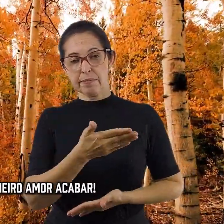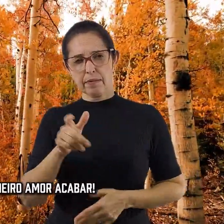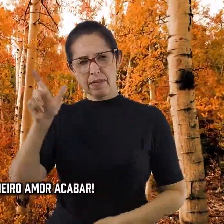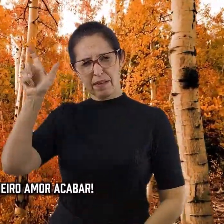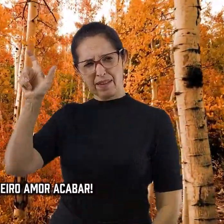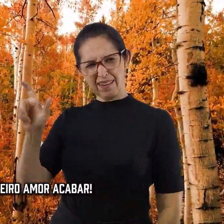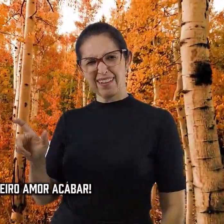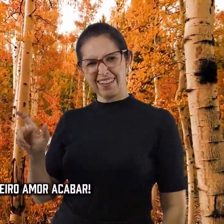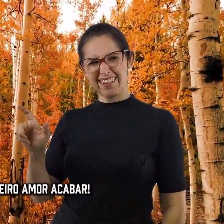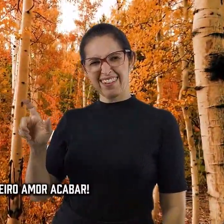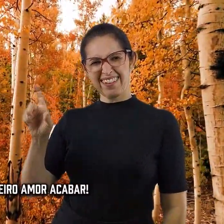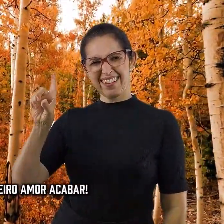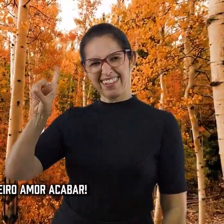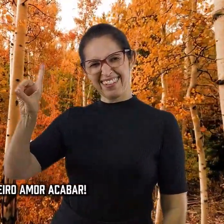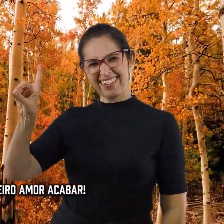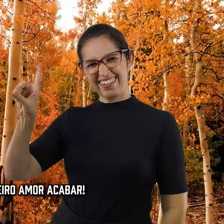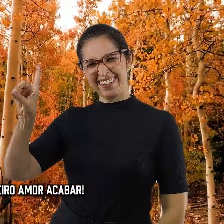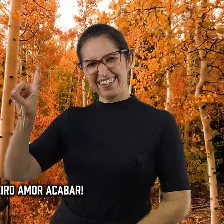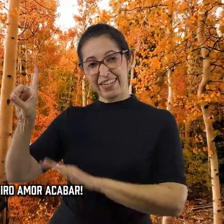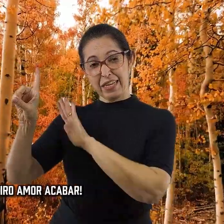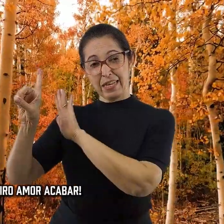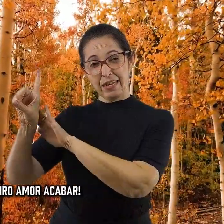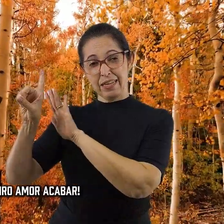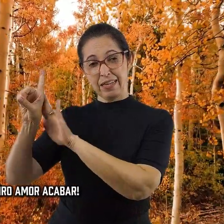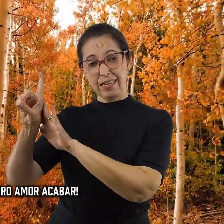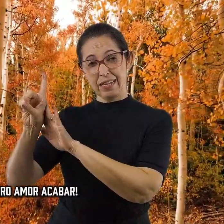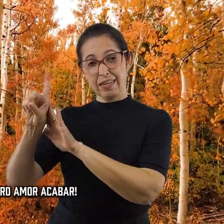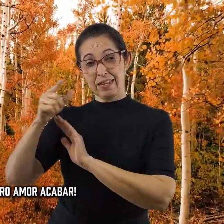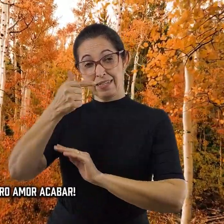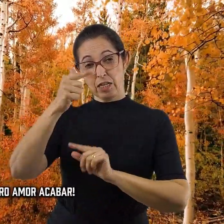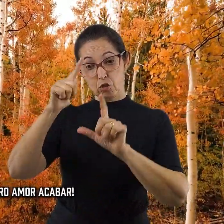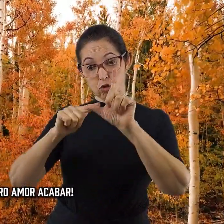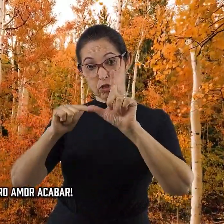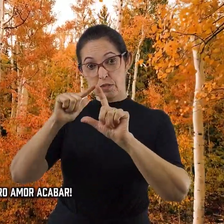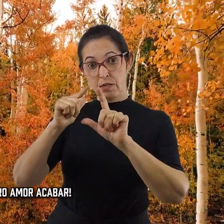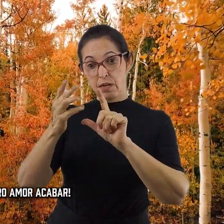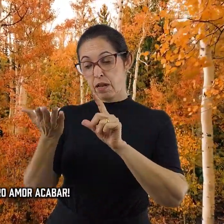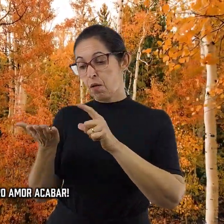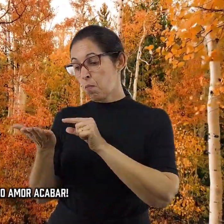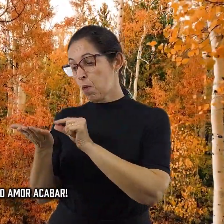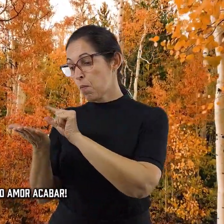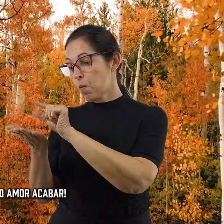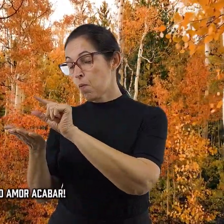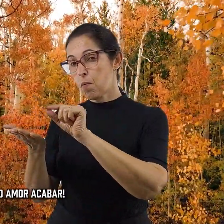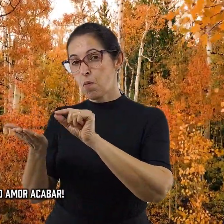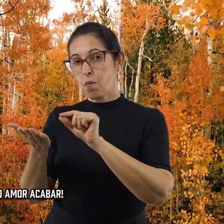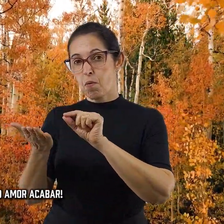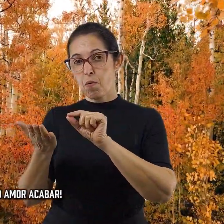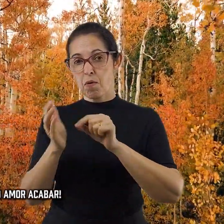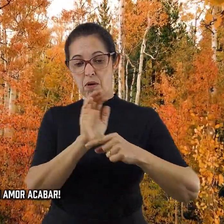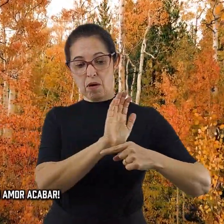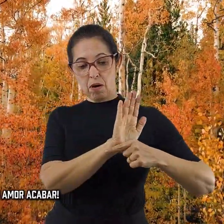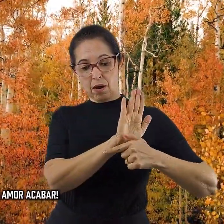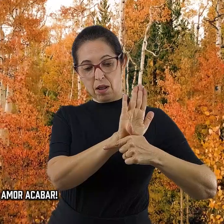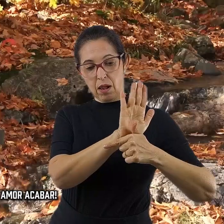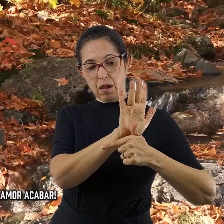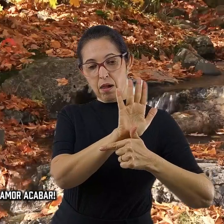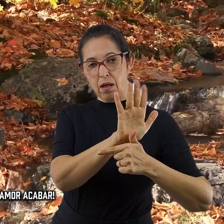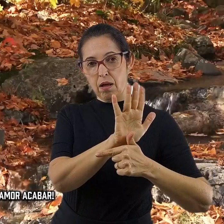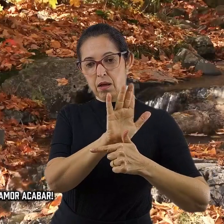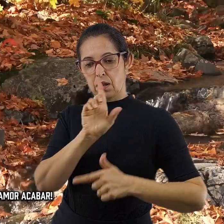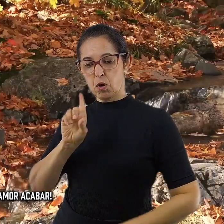diz aquele que tem à sua destra as 7 estrelas, que anda no meio dos